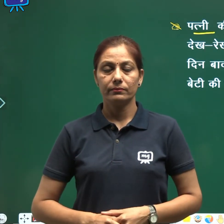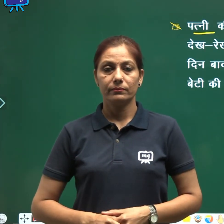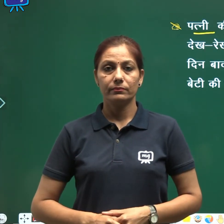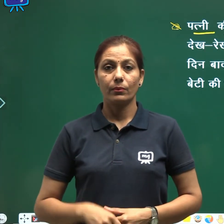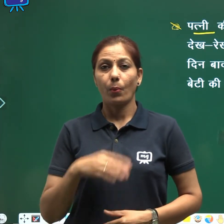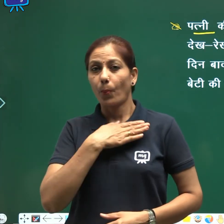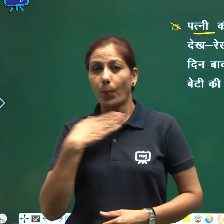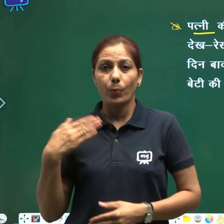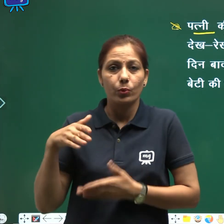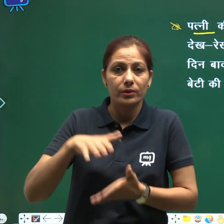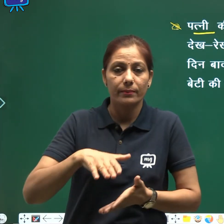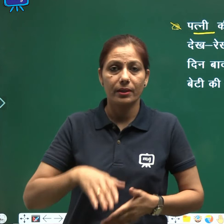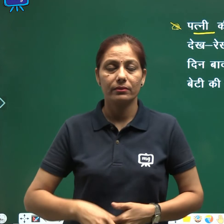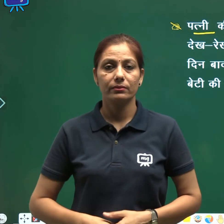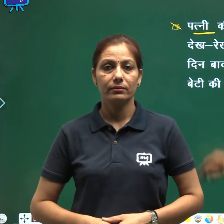मौत के बाद